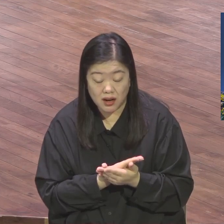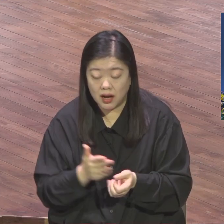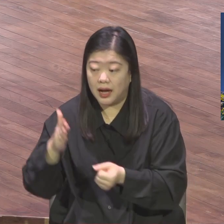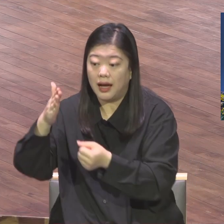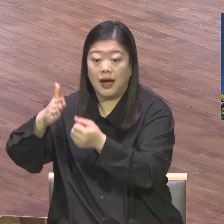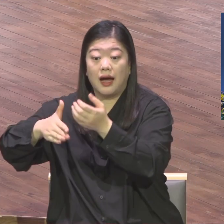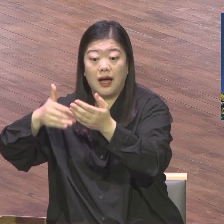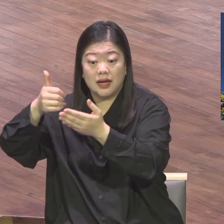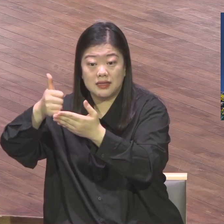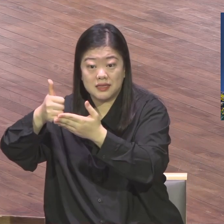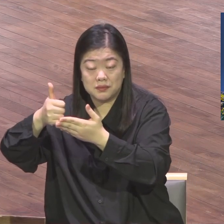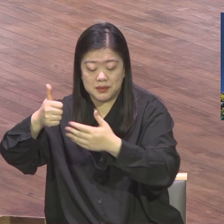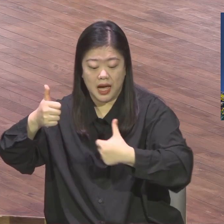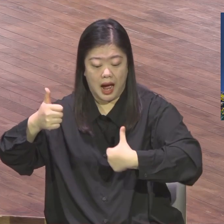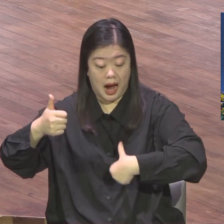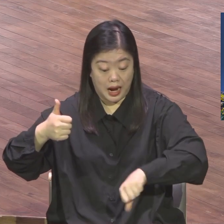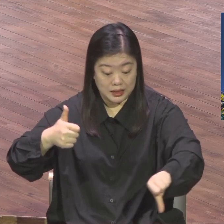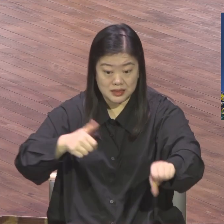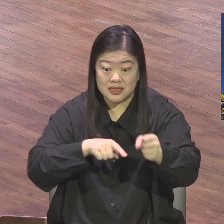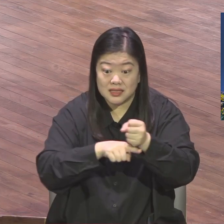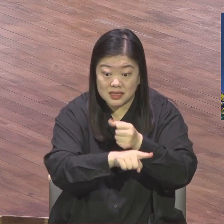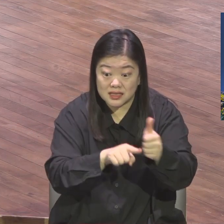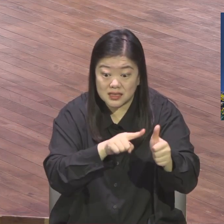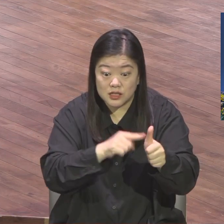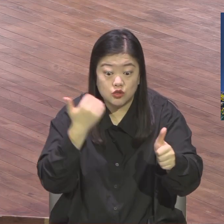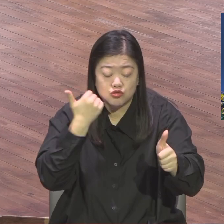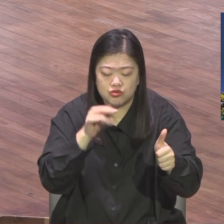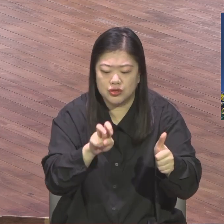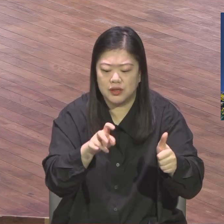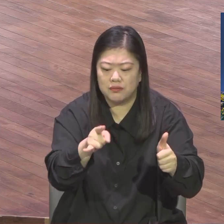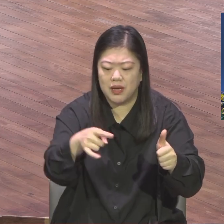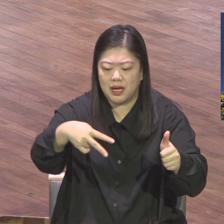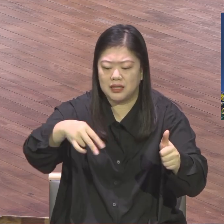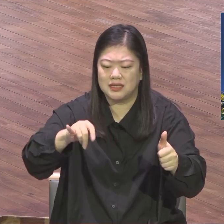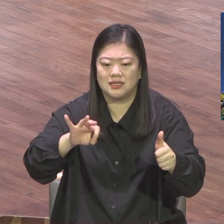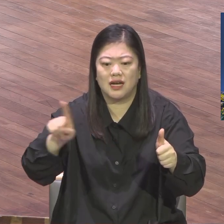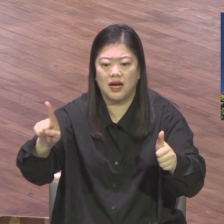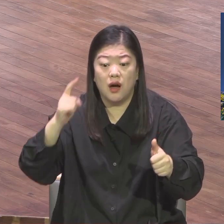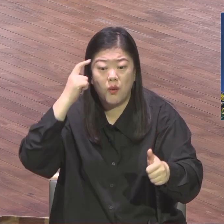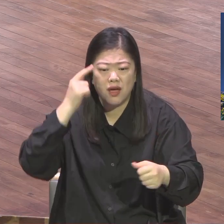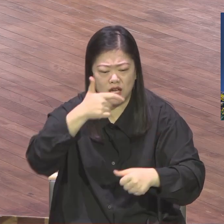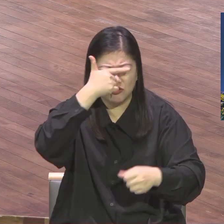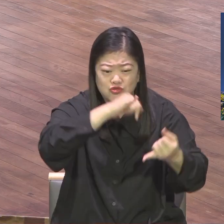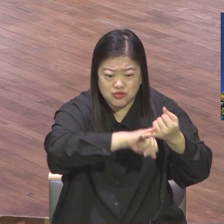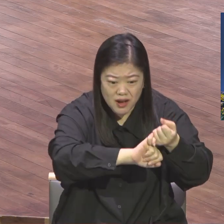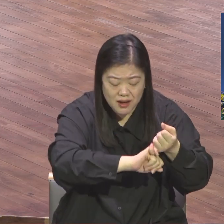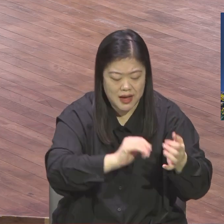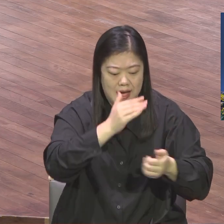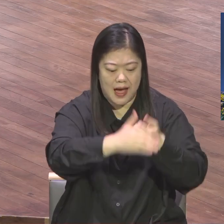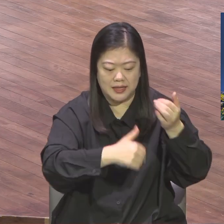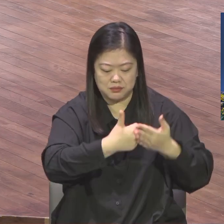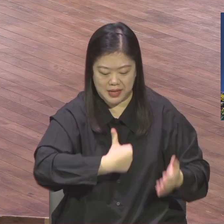말은 메시아라는 증거예요. 메시아 그걸 선언한 것입니다.